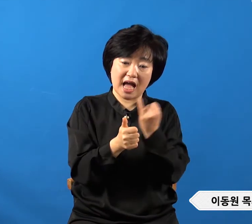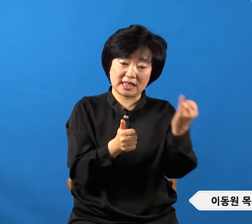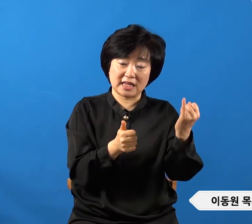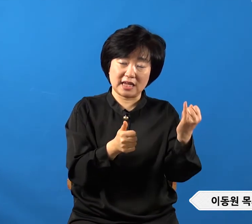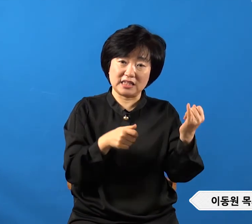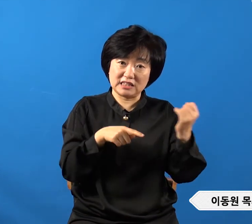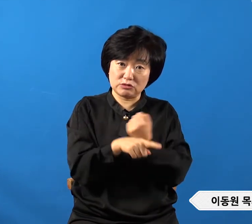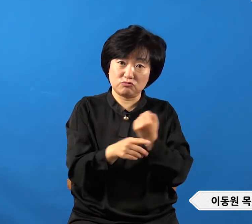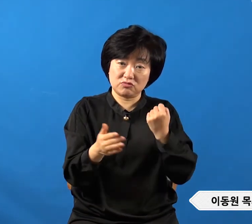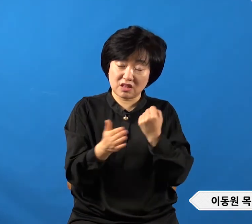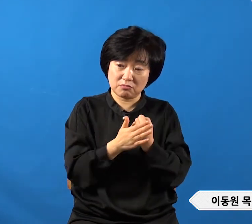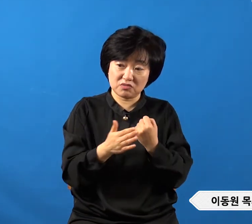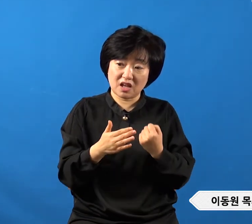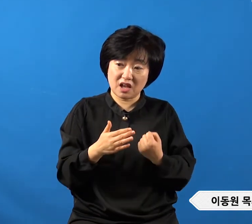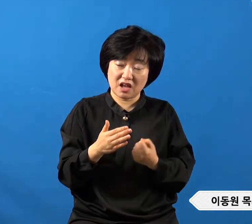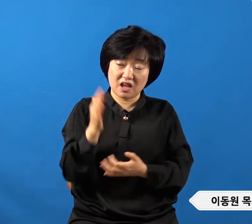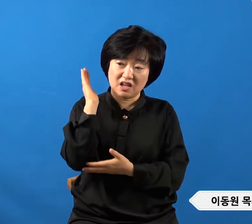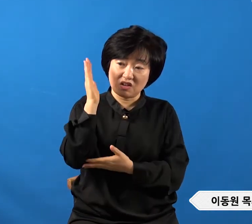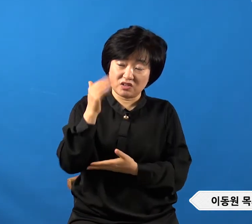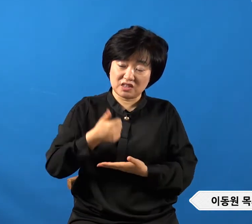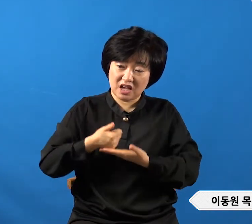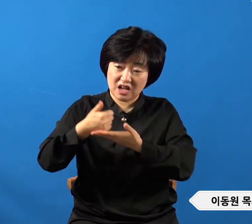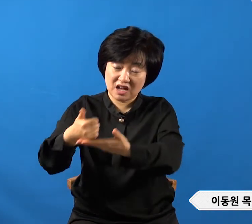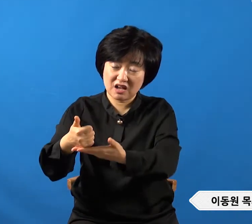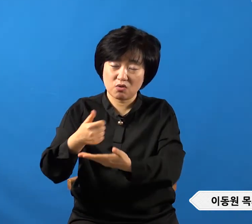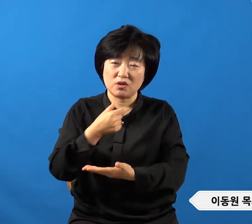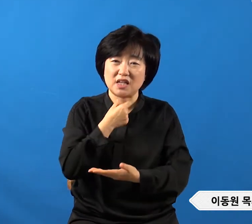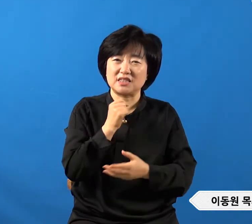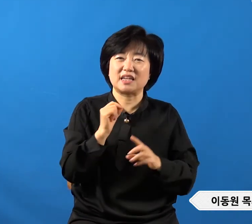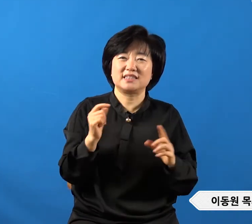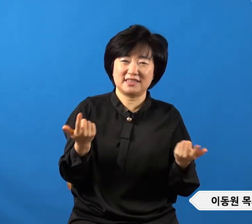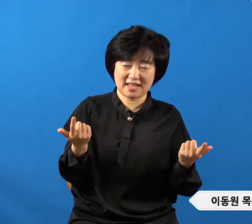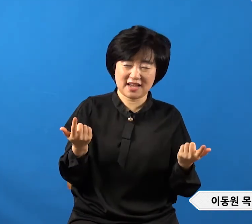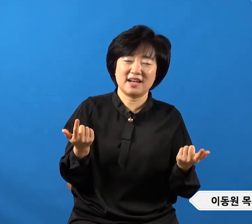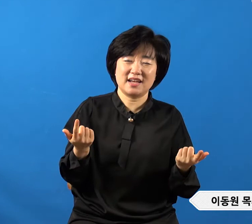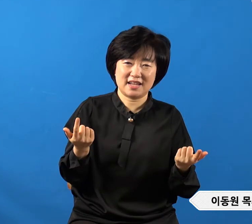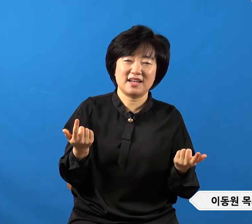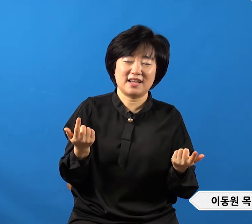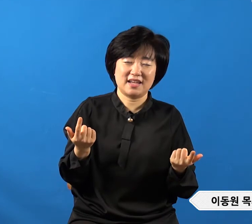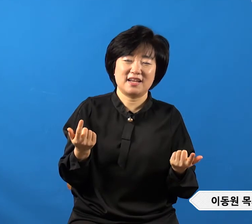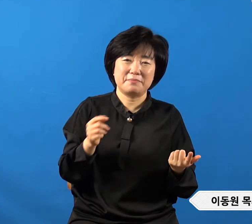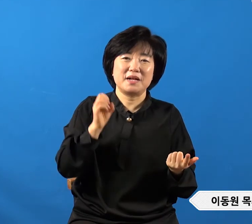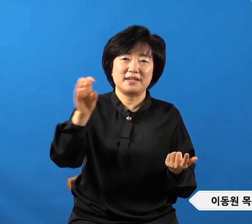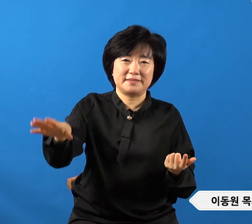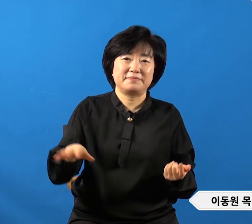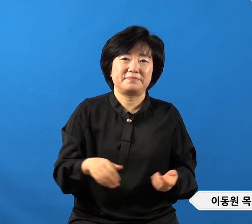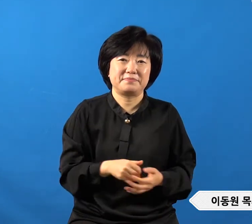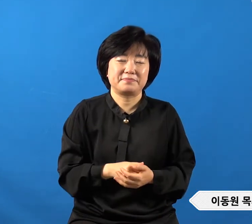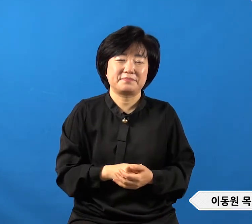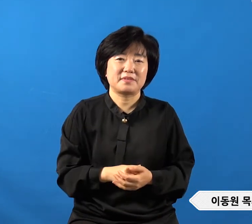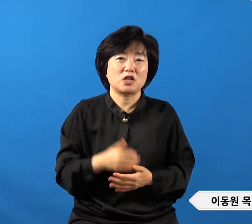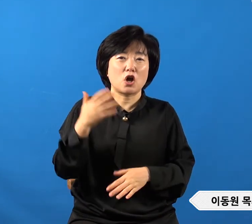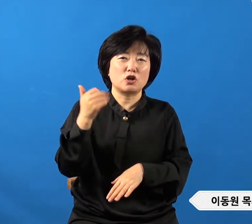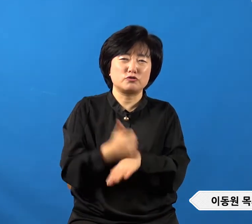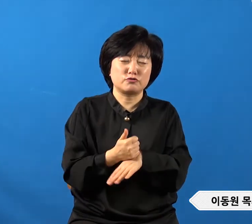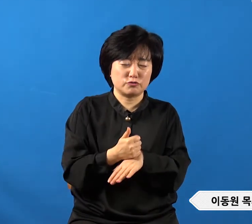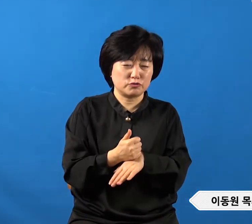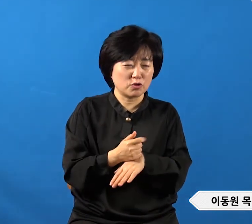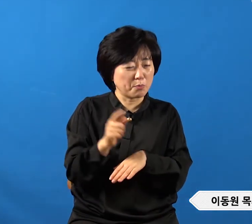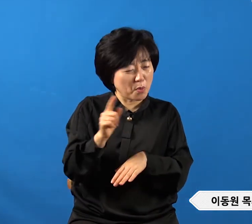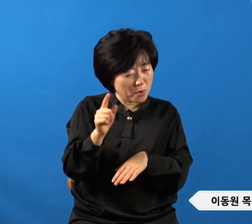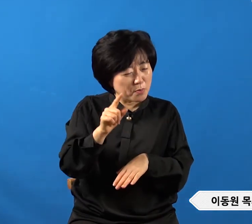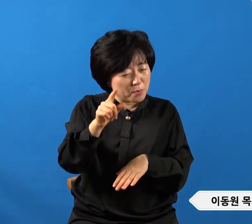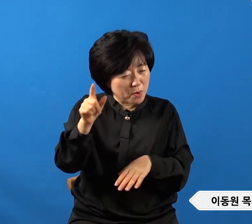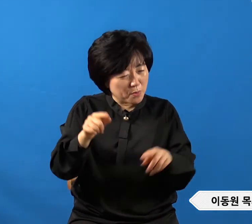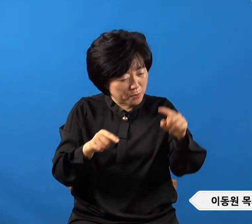아내만이라는 이유만으로 연사가 되는 것은 원하지 않는다. 이렇게 반응을 보였다고 합니다. 결국 여러 가지